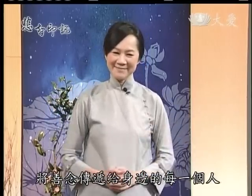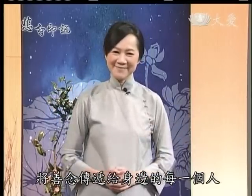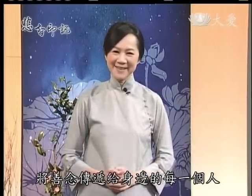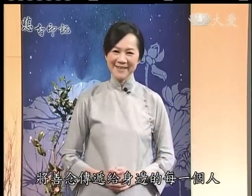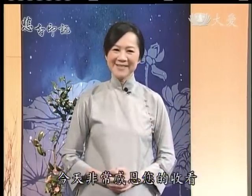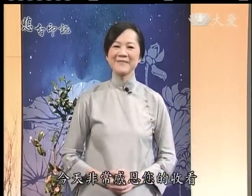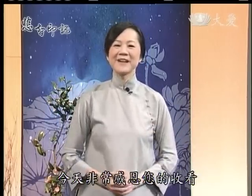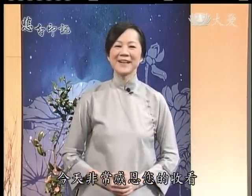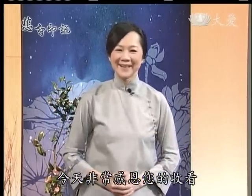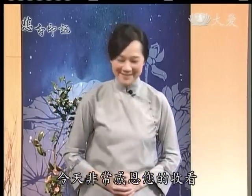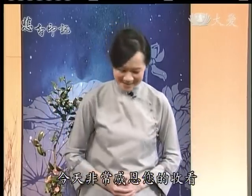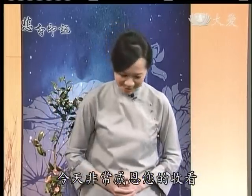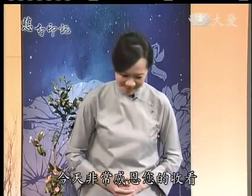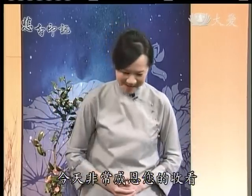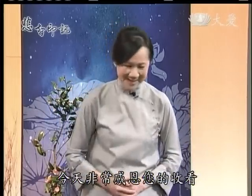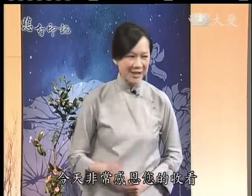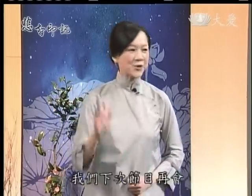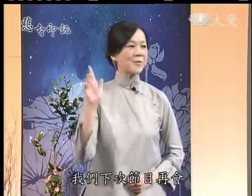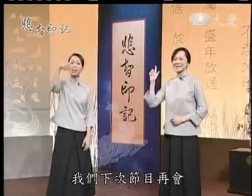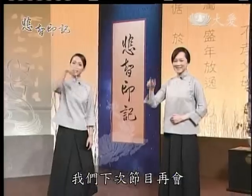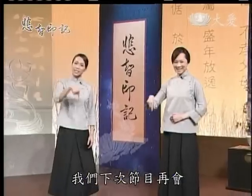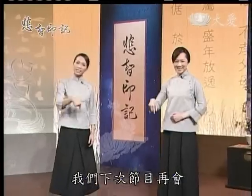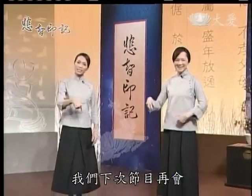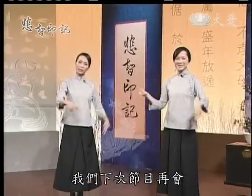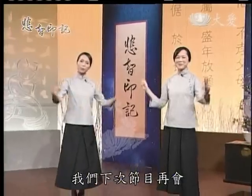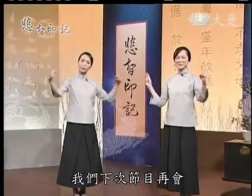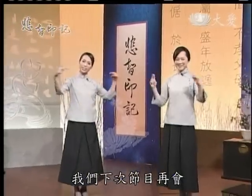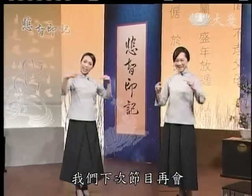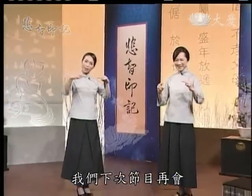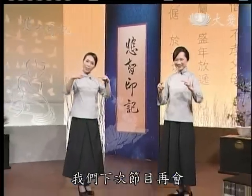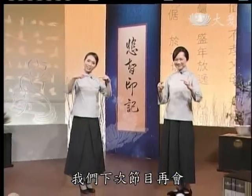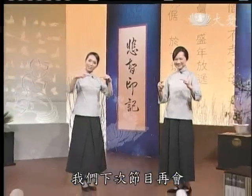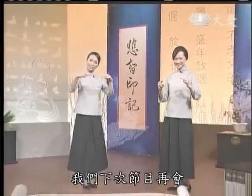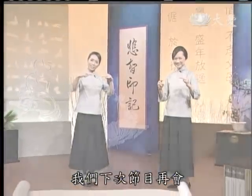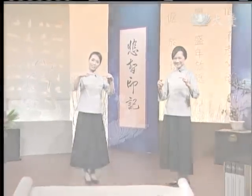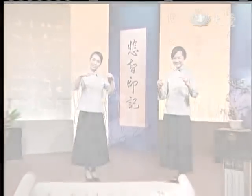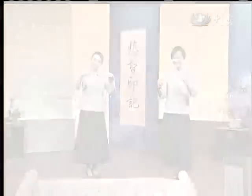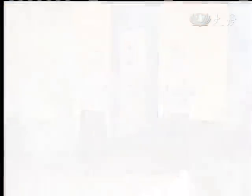一个人。今天非常感恩您的收看，我们下次节目再会。